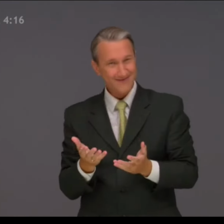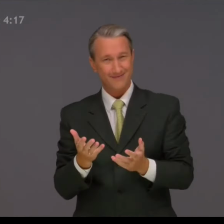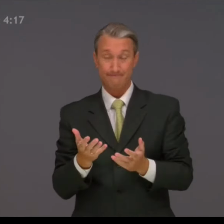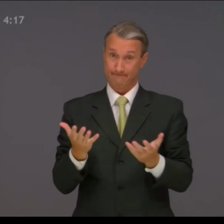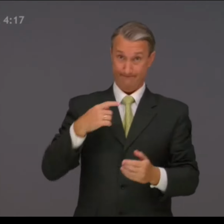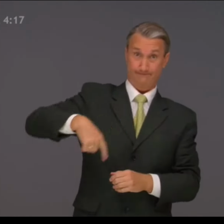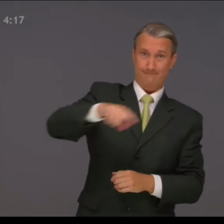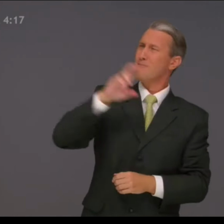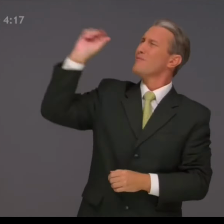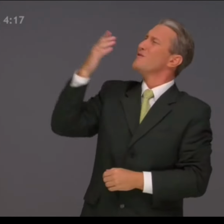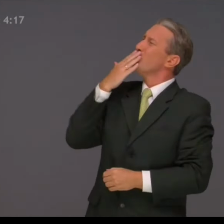bize atıyor.